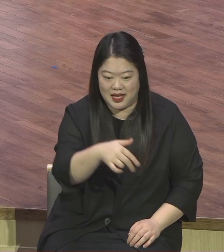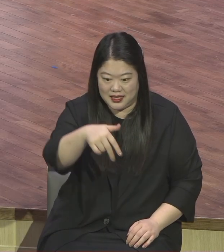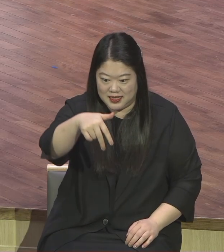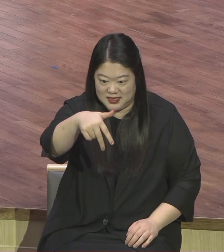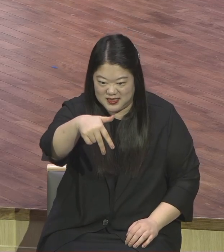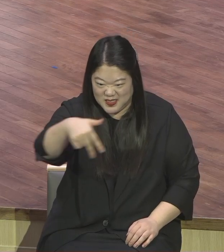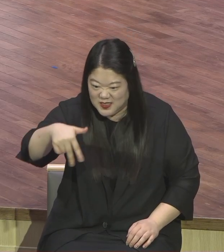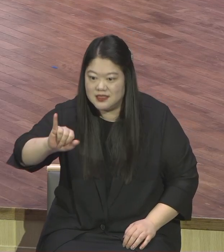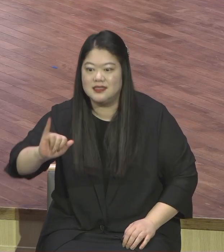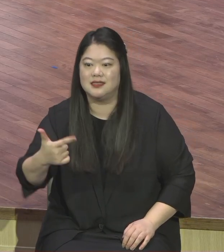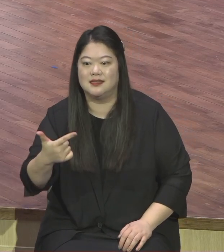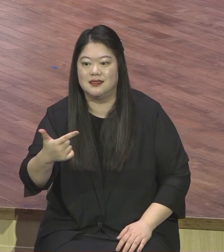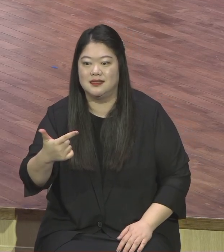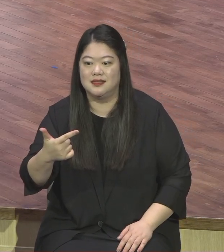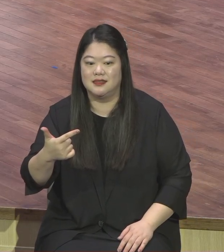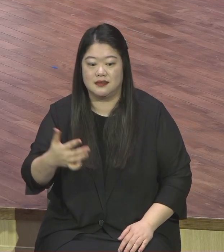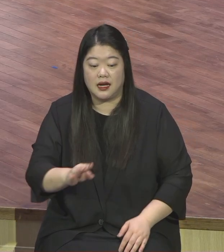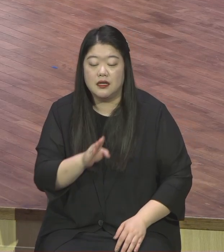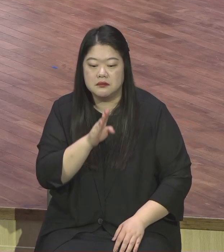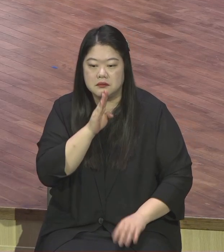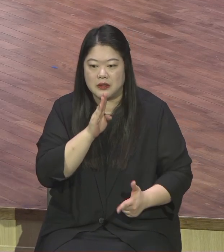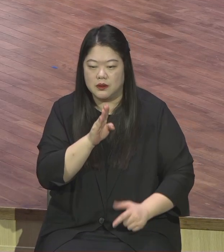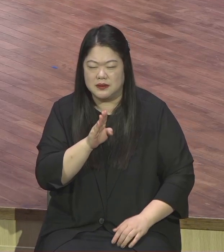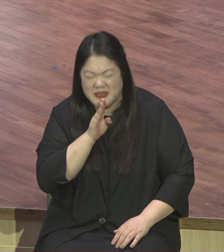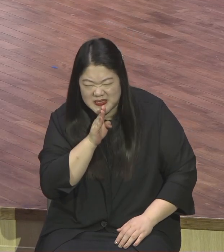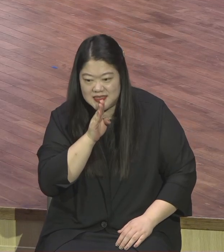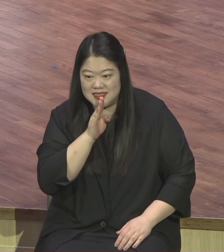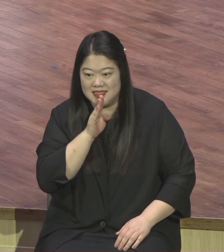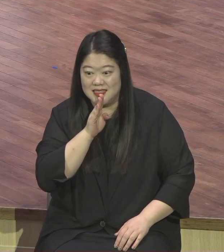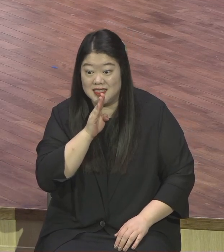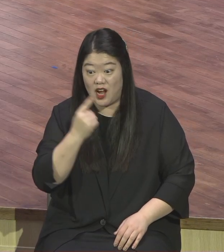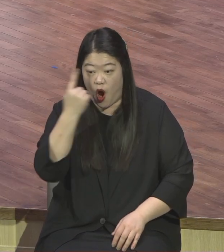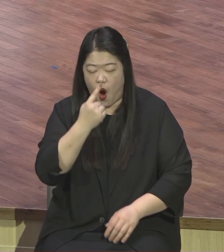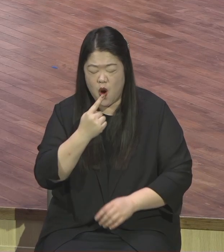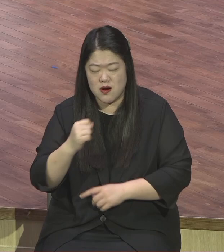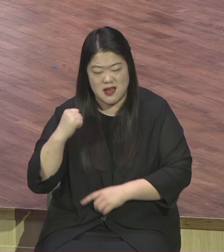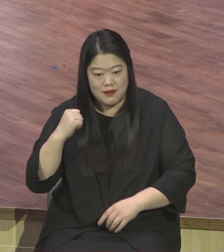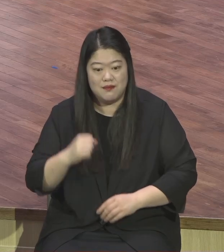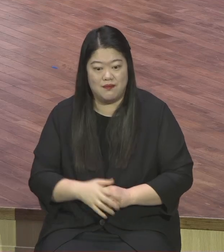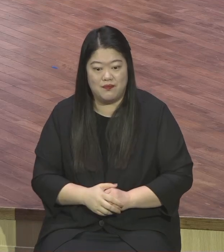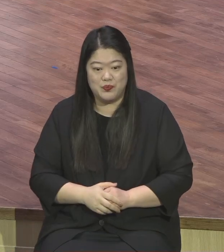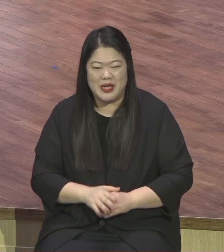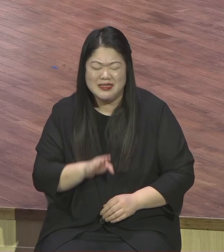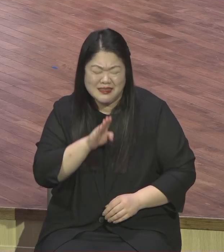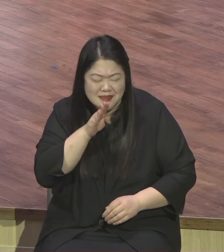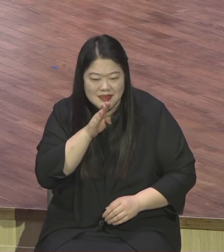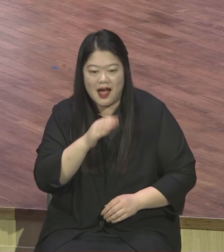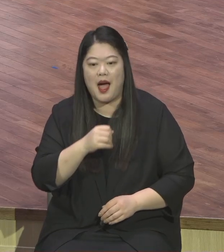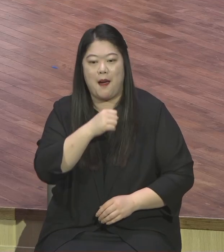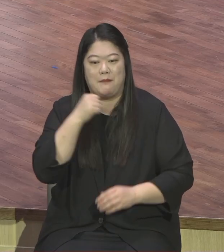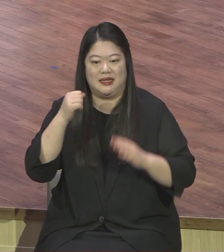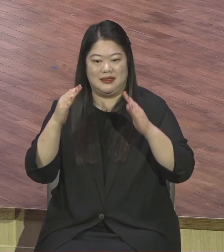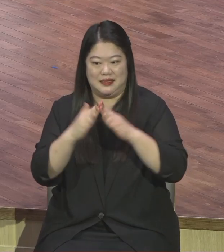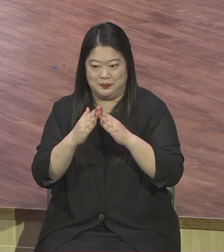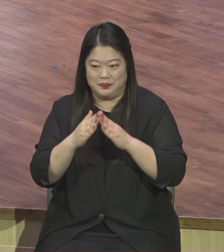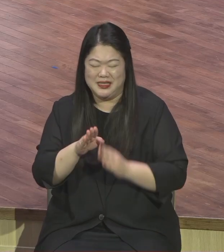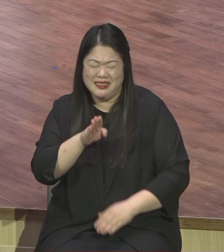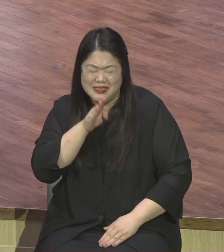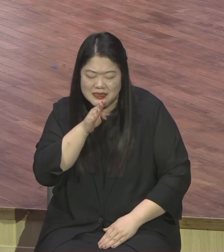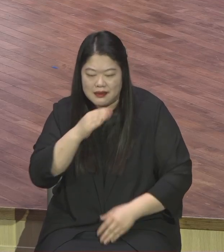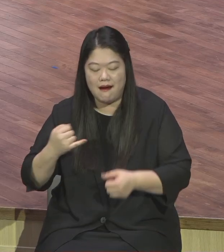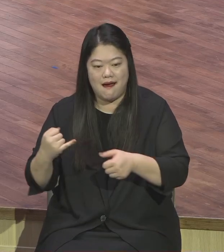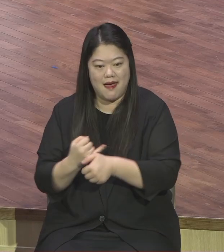그래서 이 진짜 커플을 찐커플이라, 진짜 맛집을 찐맛집이라, 뭐